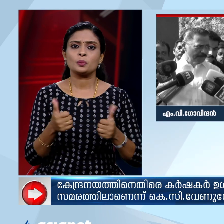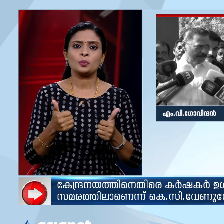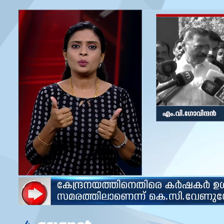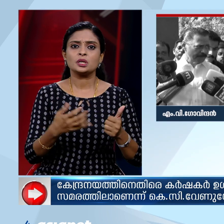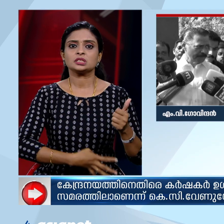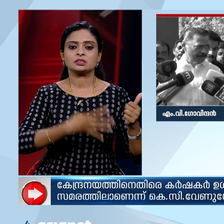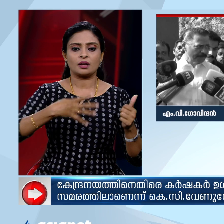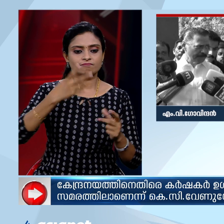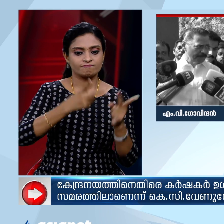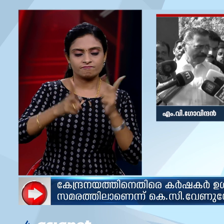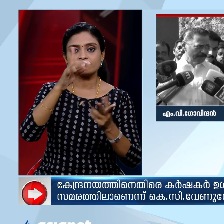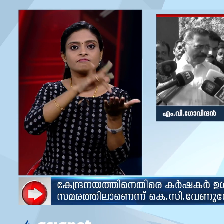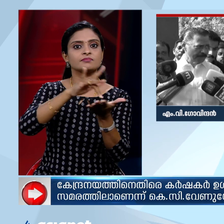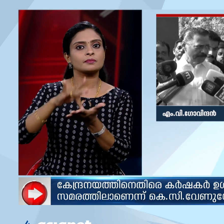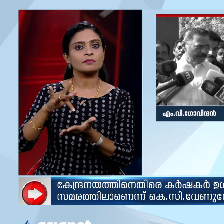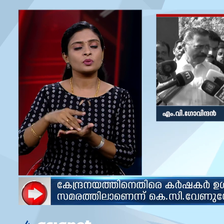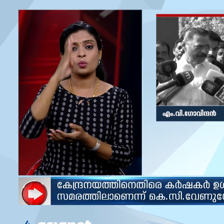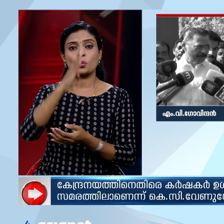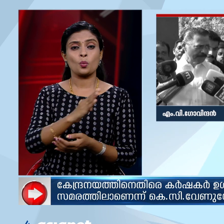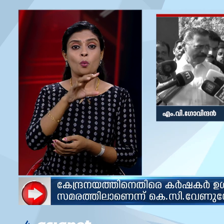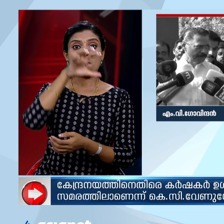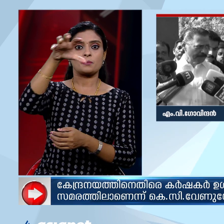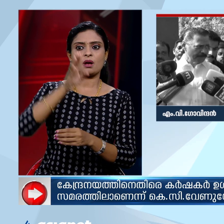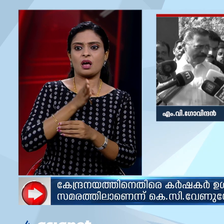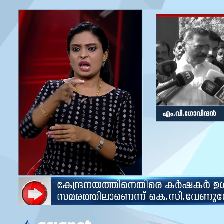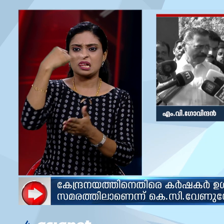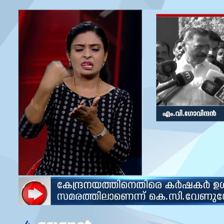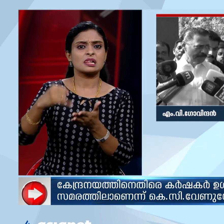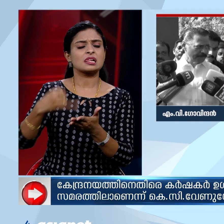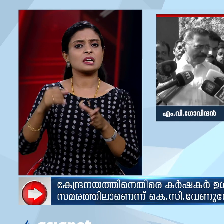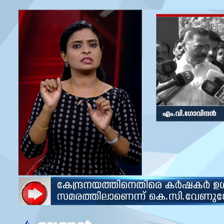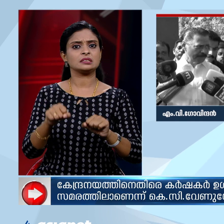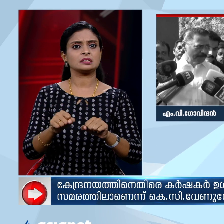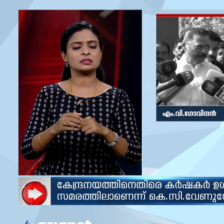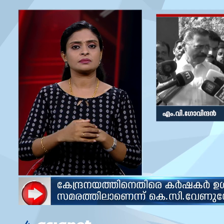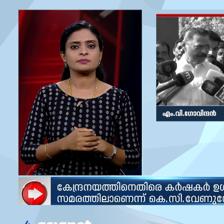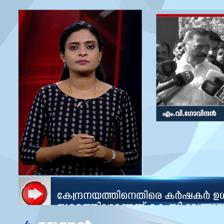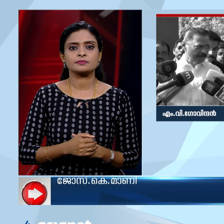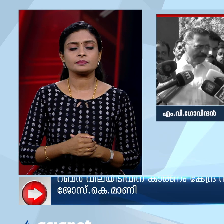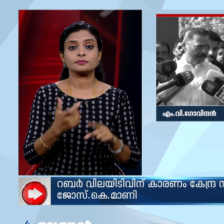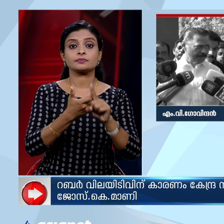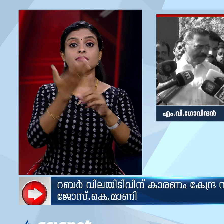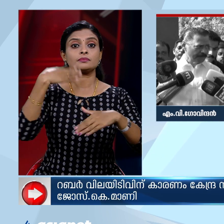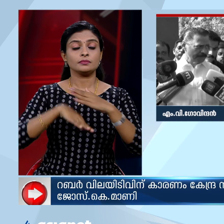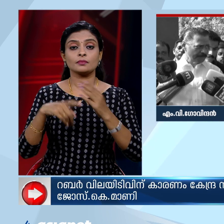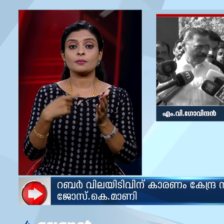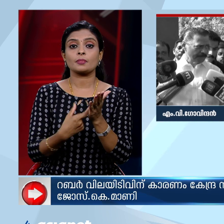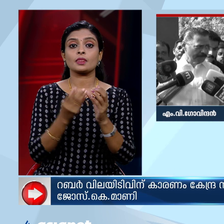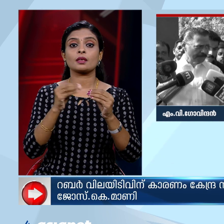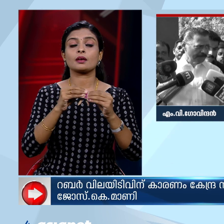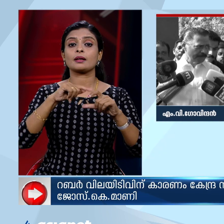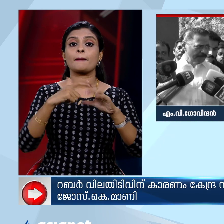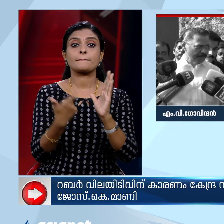ദിവസം ഇടപെട്ടതാണ്. എന്താ ചെയ്യുന്നത്? പള്ളികൾ കയറി ആക്രമിക്കുകയാണ്, വിശ്വാസങ്ങളെ തകർക്കുകയാണ്. അവരാണോ മഹാന്മാർ? കേരളത്തിലെ റബ്ബർ കർഷകരുടെ